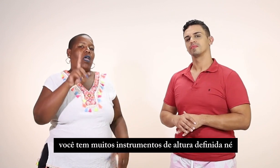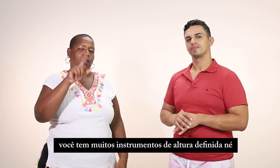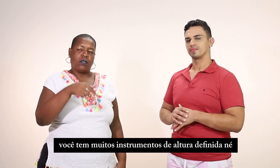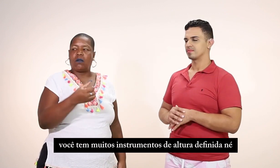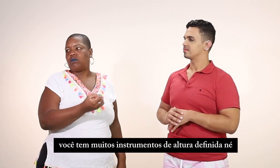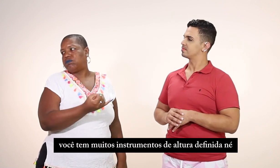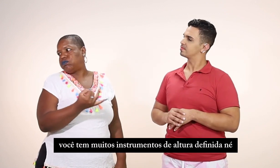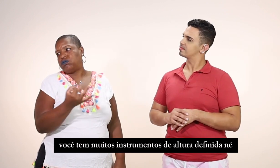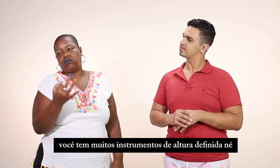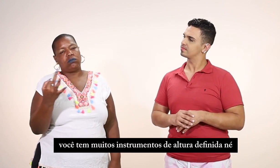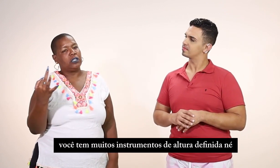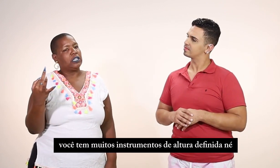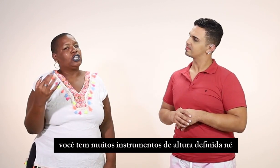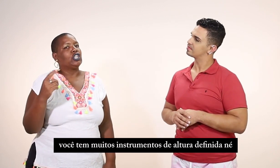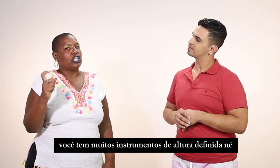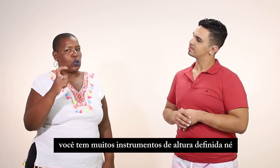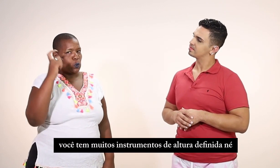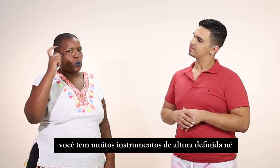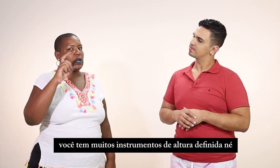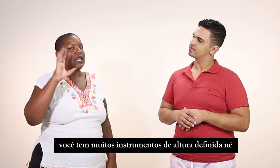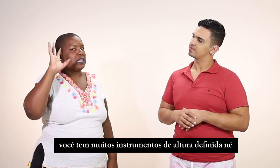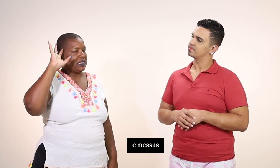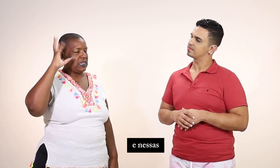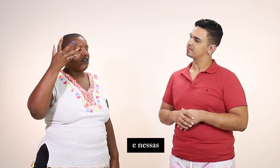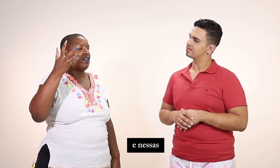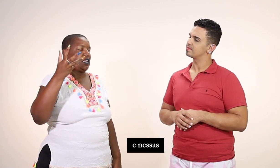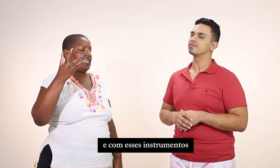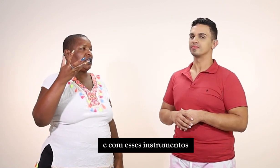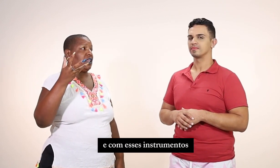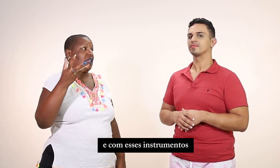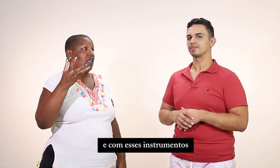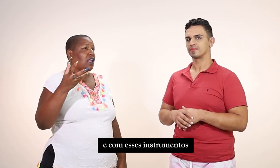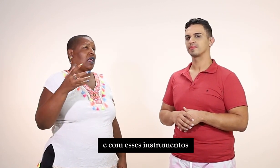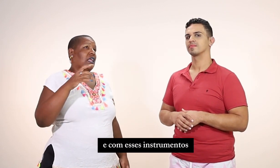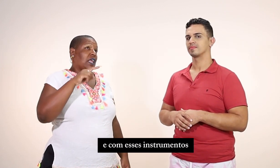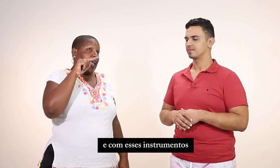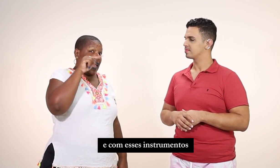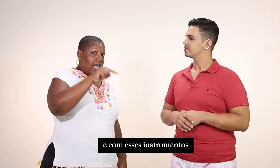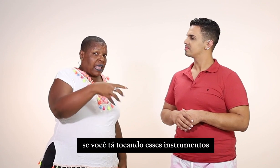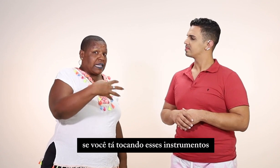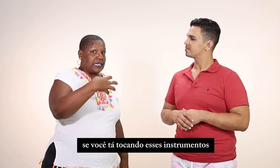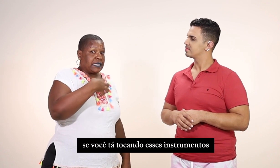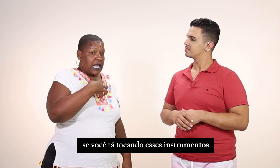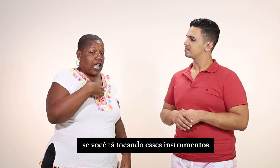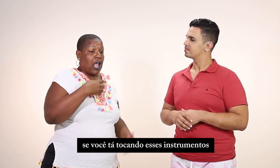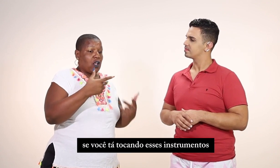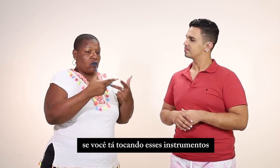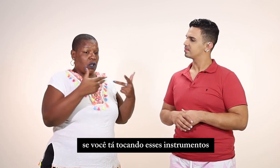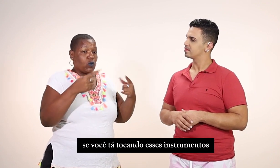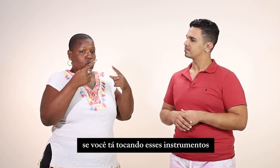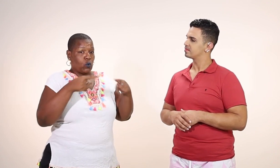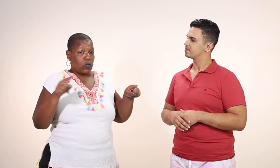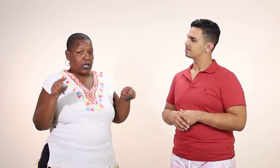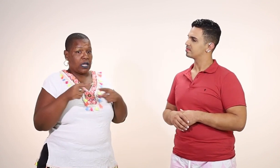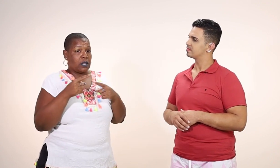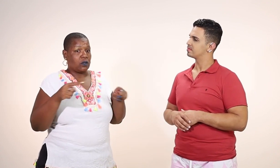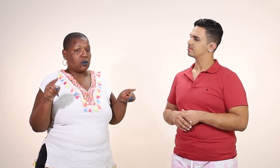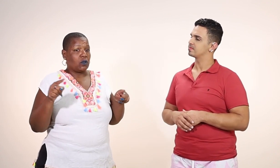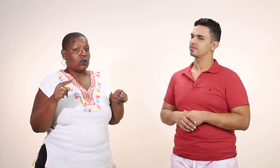muitos instrumentos de altura definida. Né? E com esses instrumentos, se você está tocando esses instrumentos,